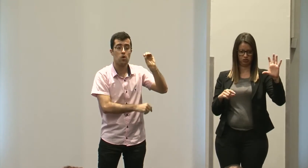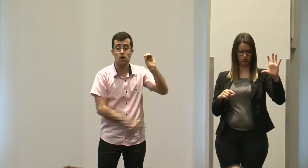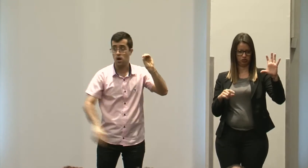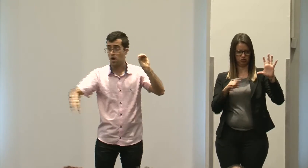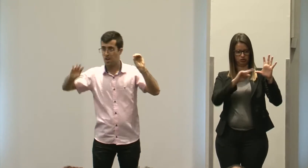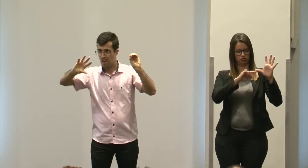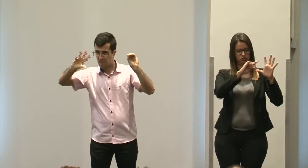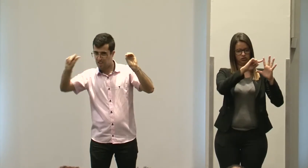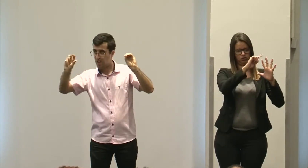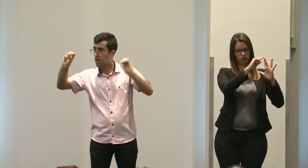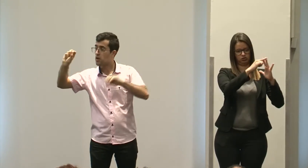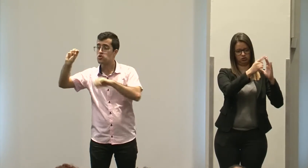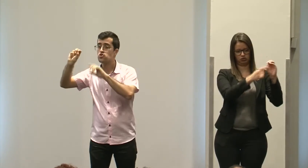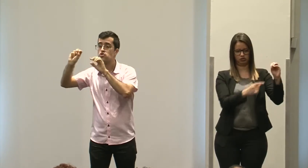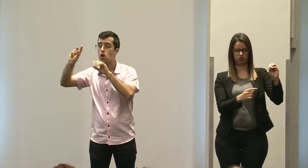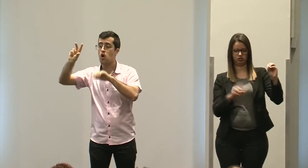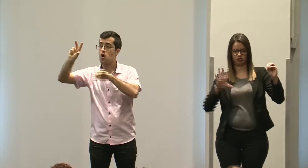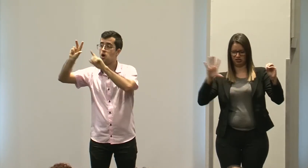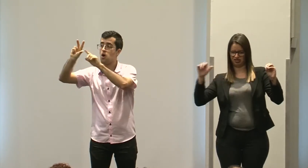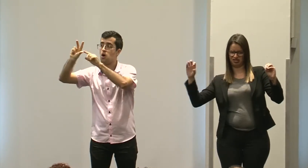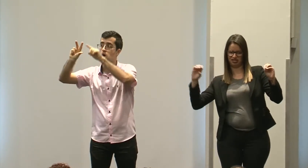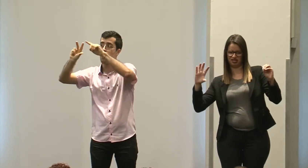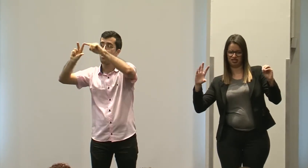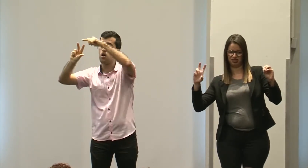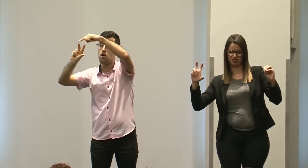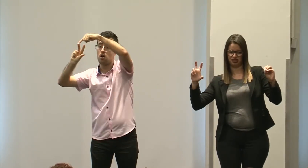essa nova característica.